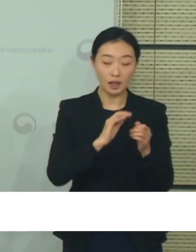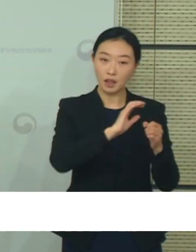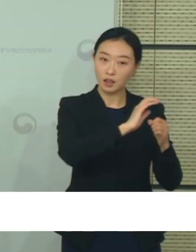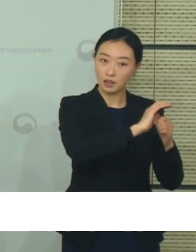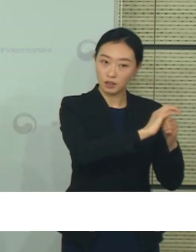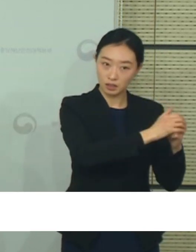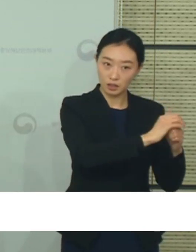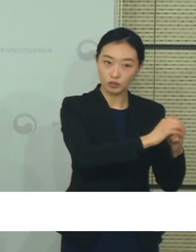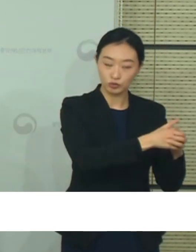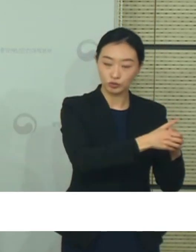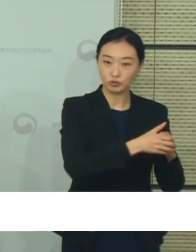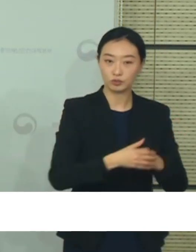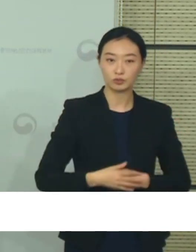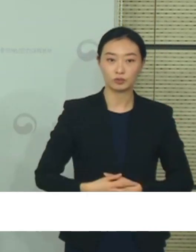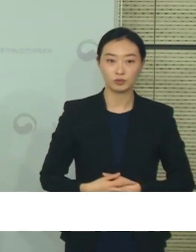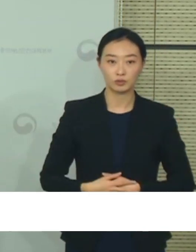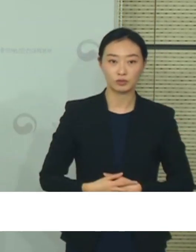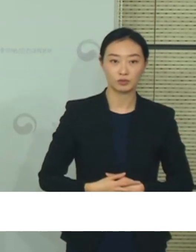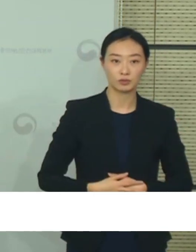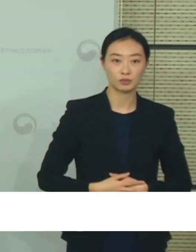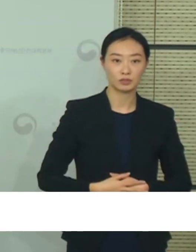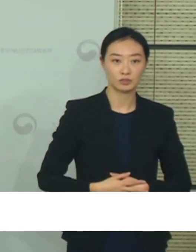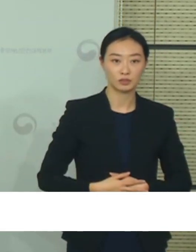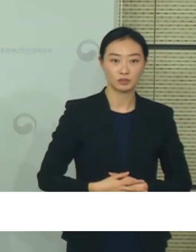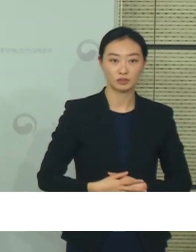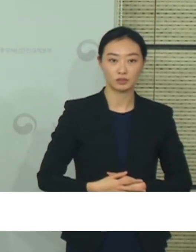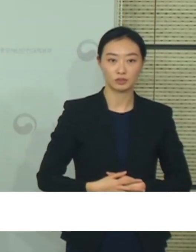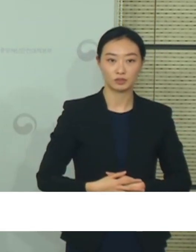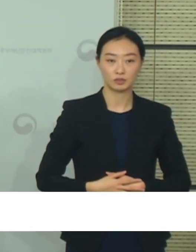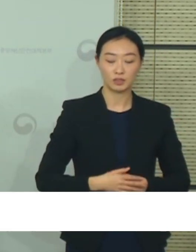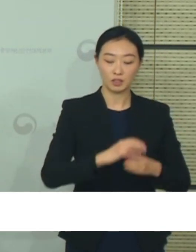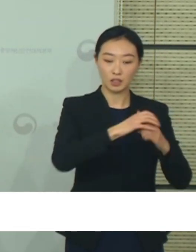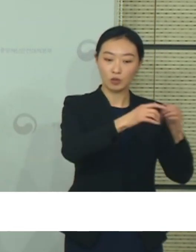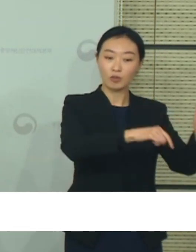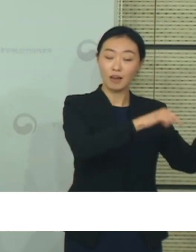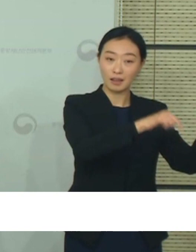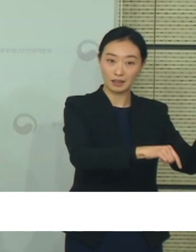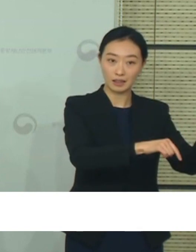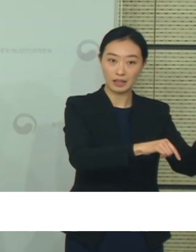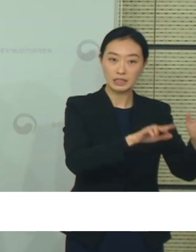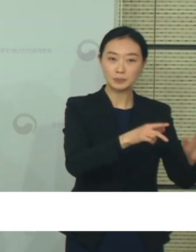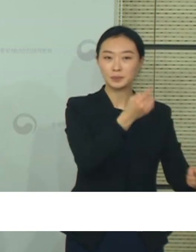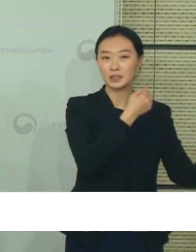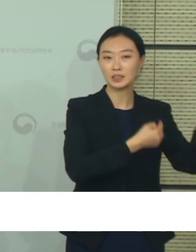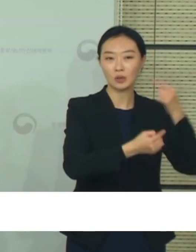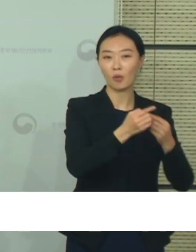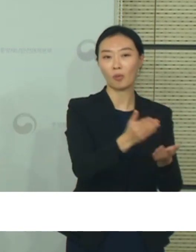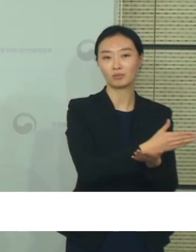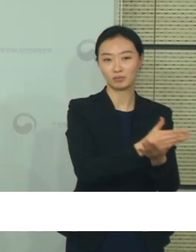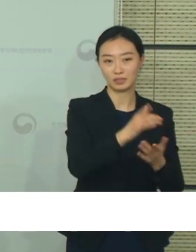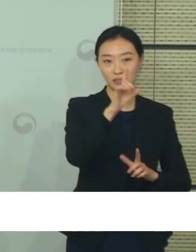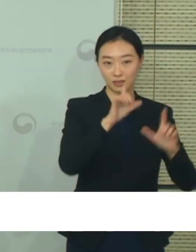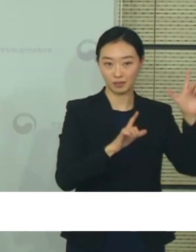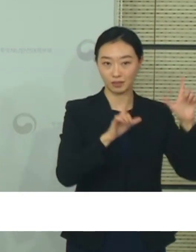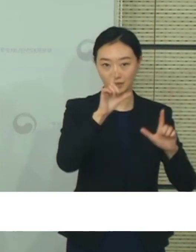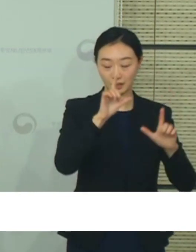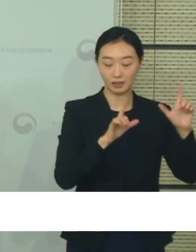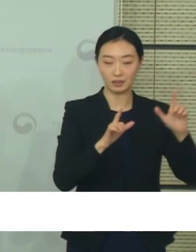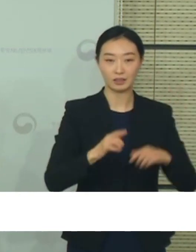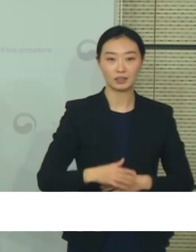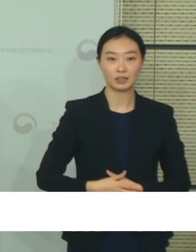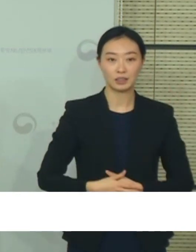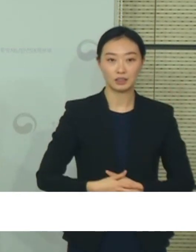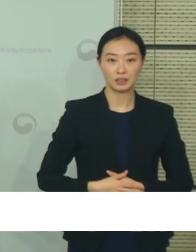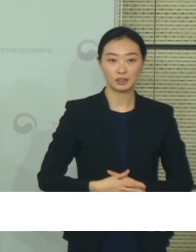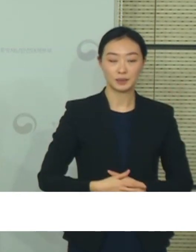아직은 예, 대구가 아직까지는 신청이 들어오지 않은 상황입니다. 다만 이제 그